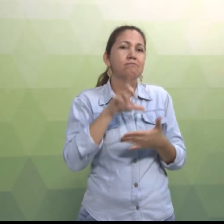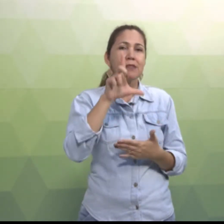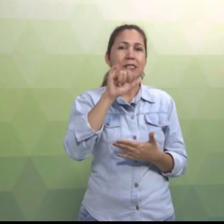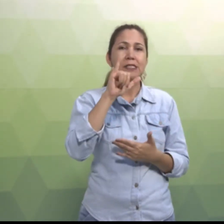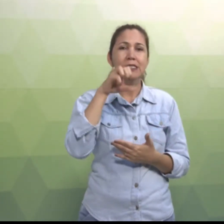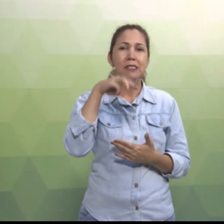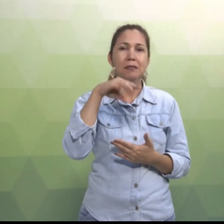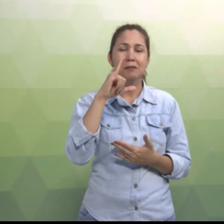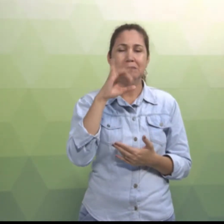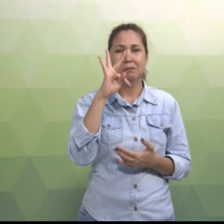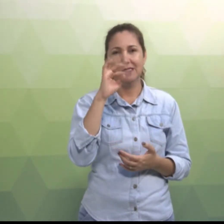se